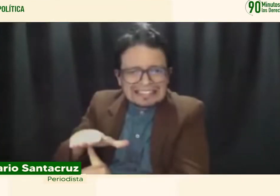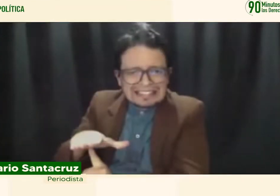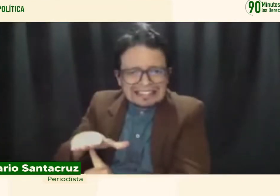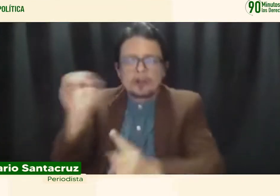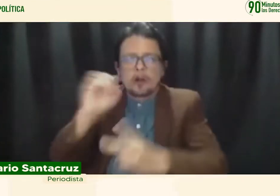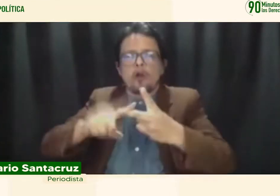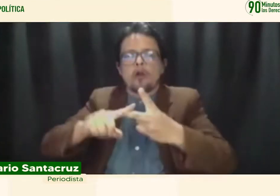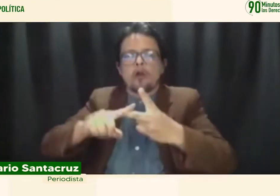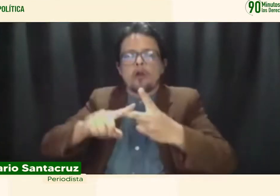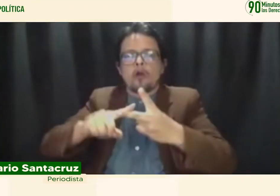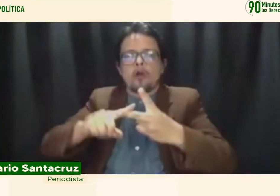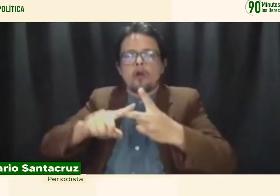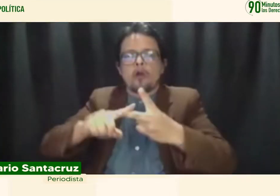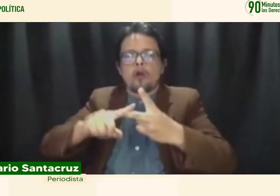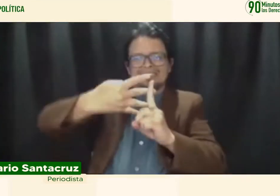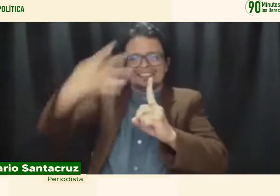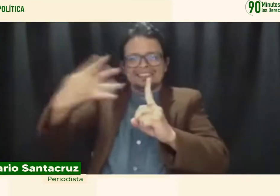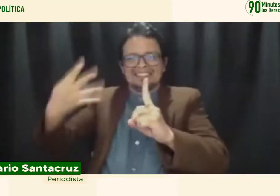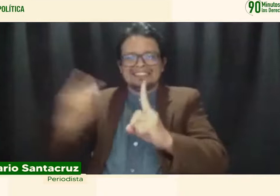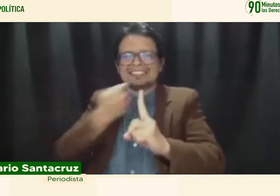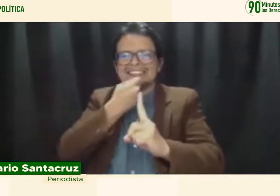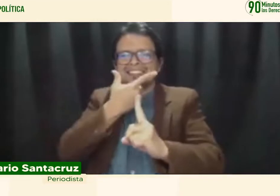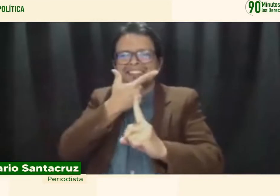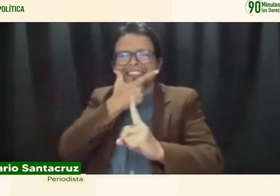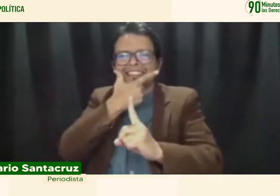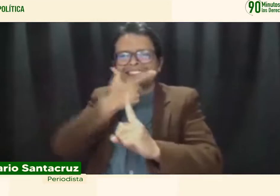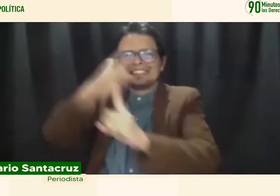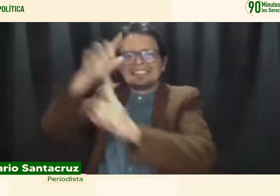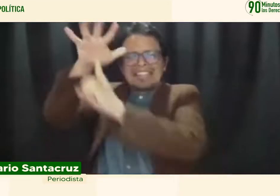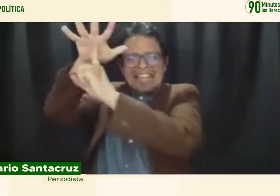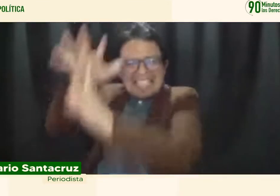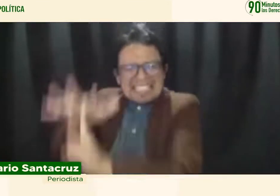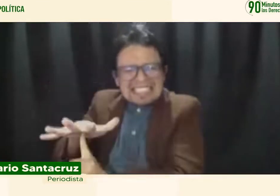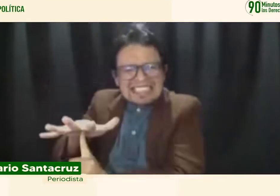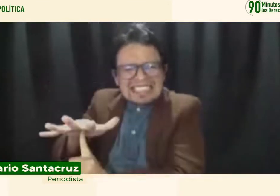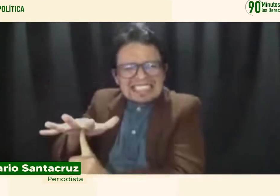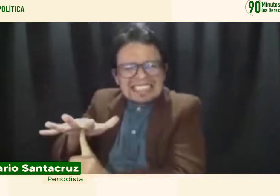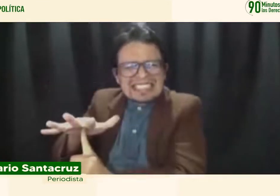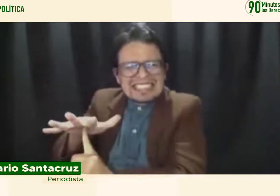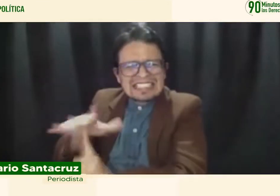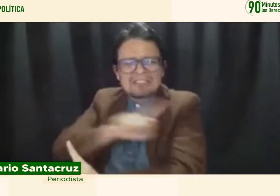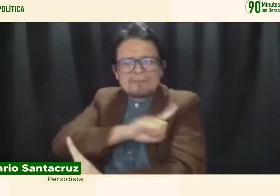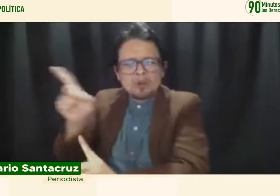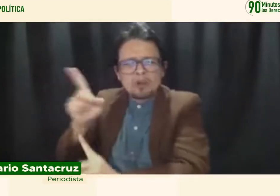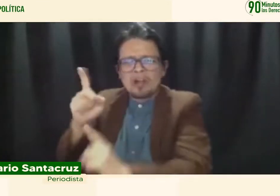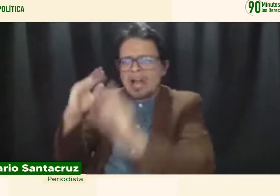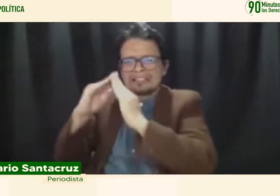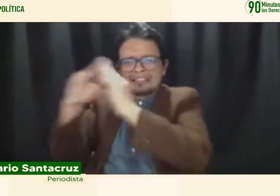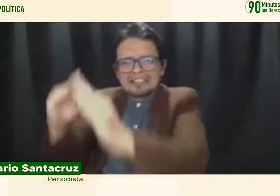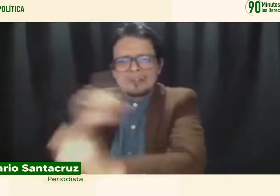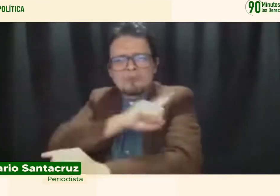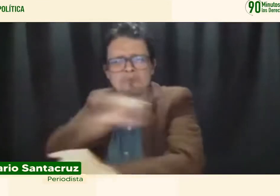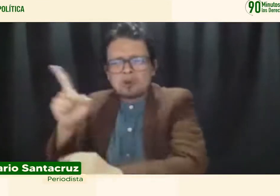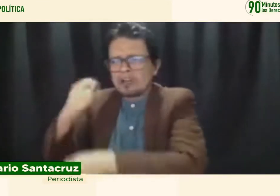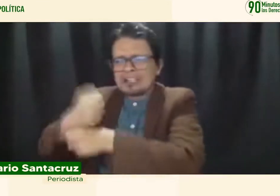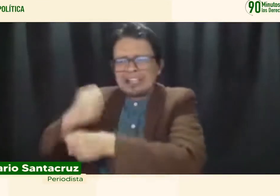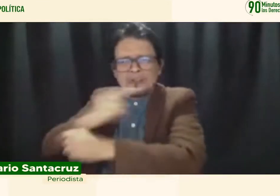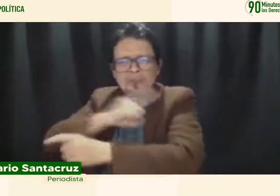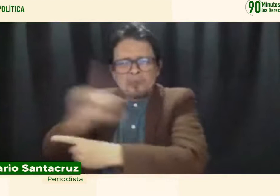de repente vemos discriminación en las mujeres o discriminación en la comunidad lgbt o que de repente